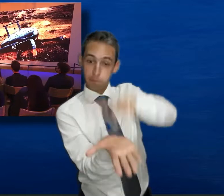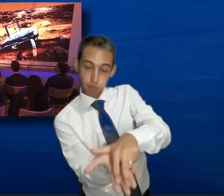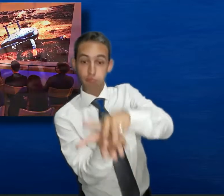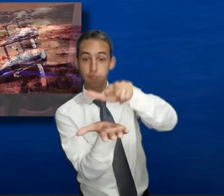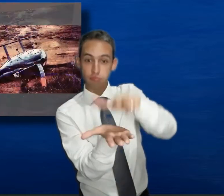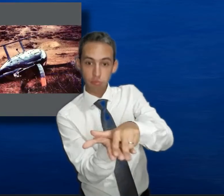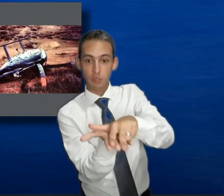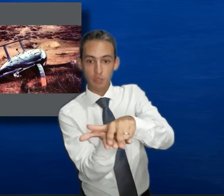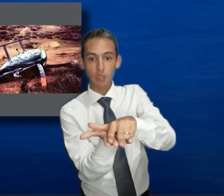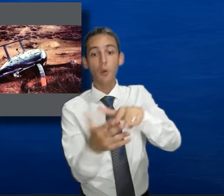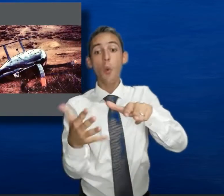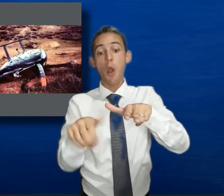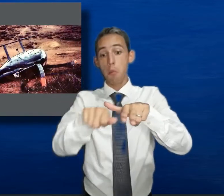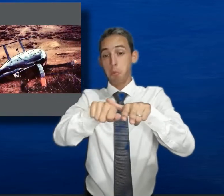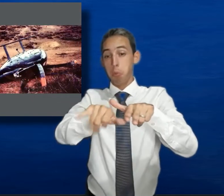e batemos no chão.